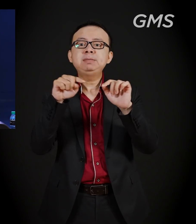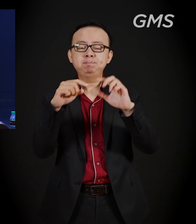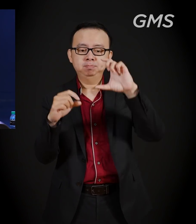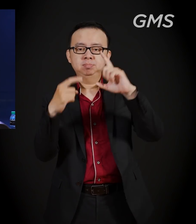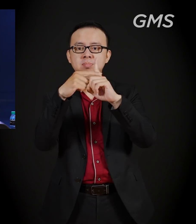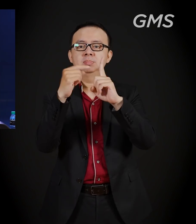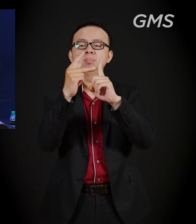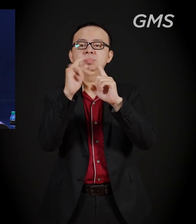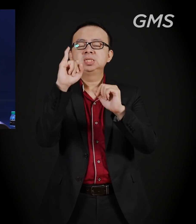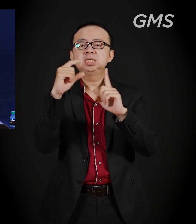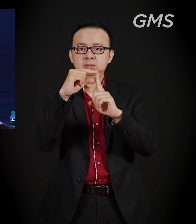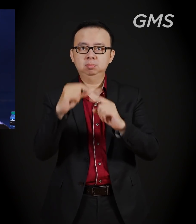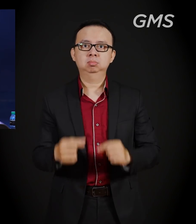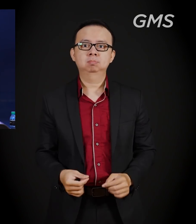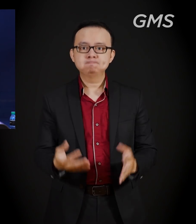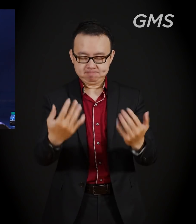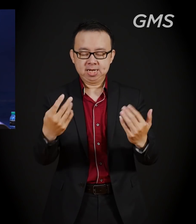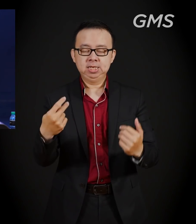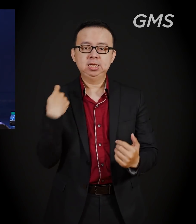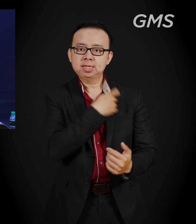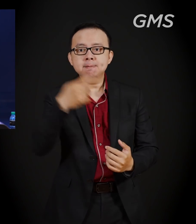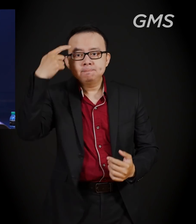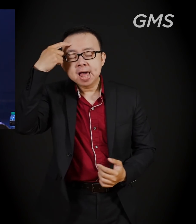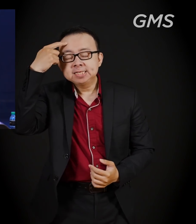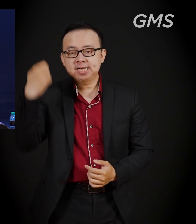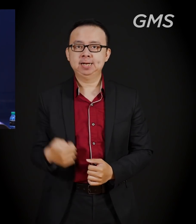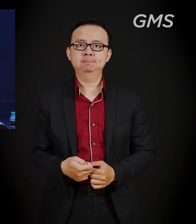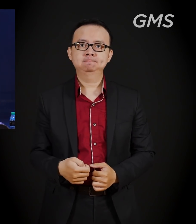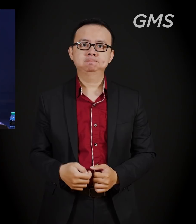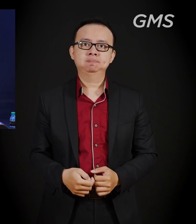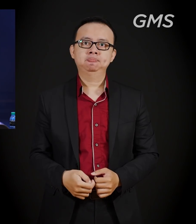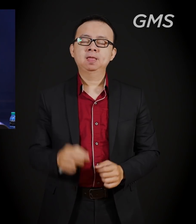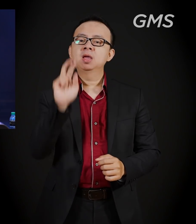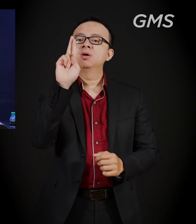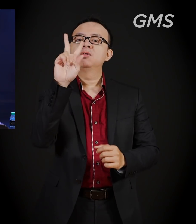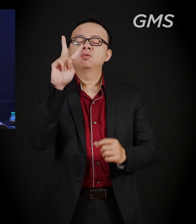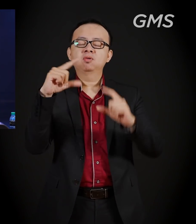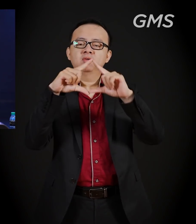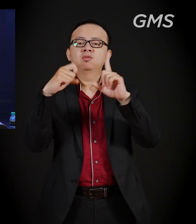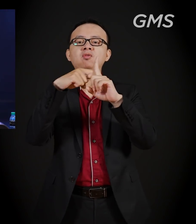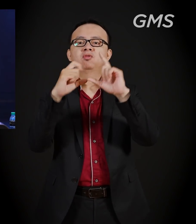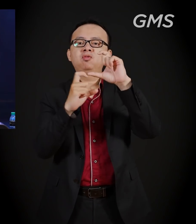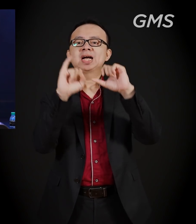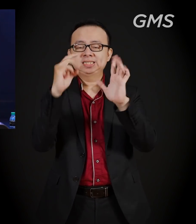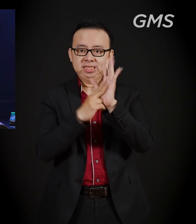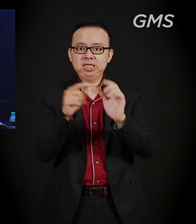Belajar makanya. Belajar. Vaksin itu isinya air, kote.